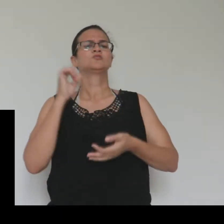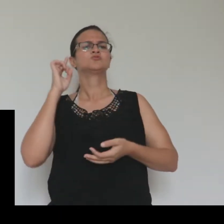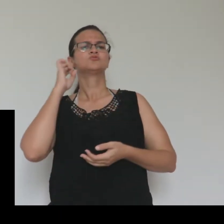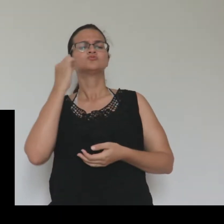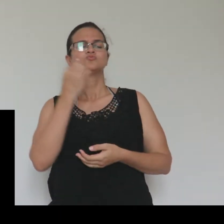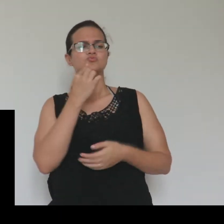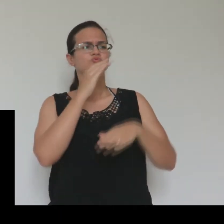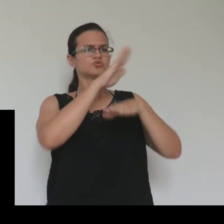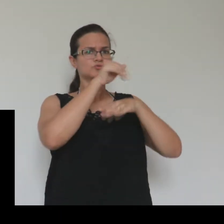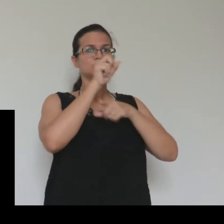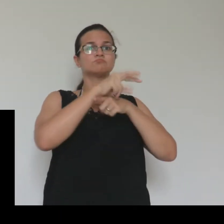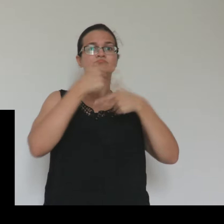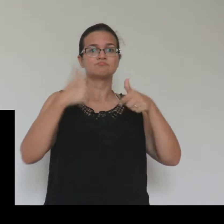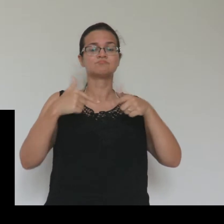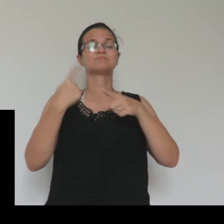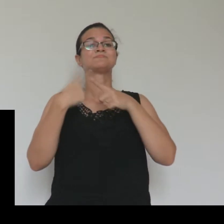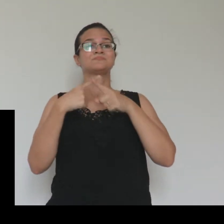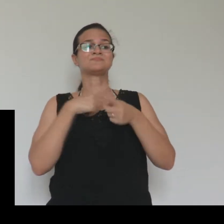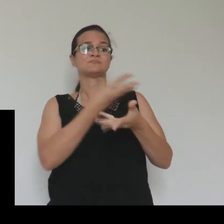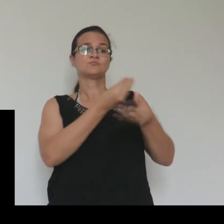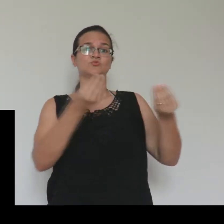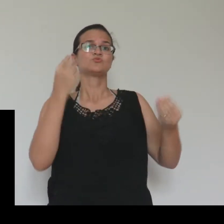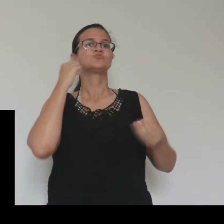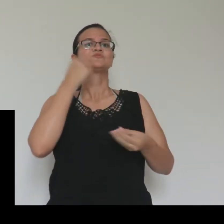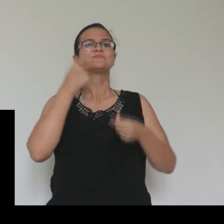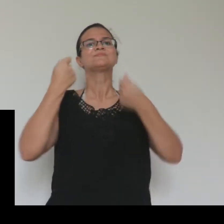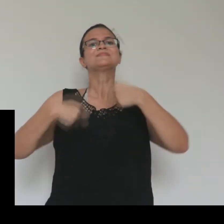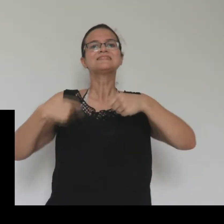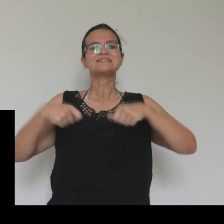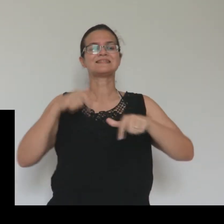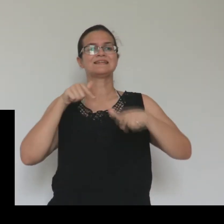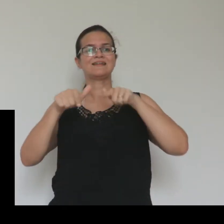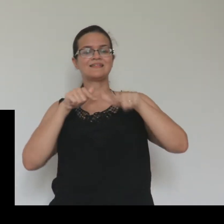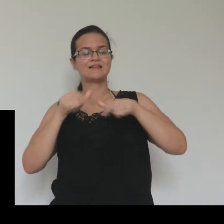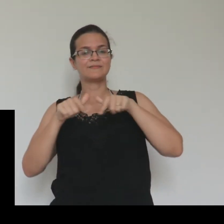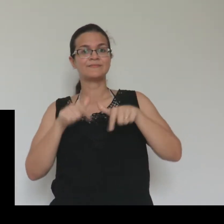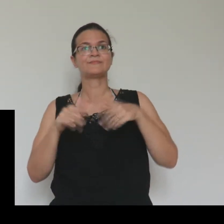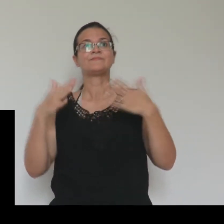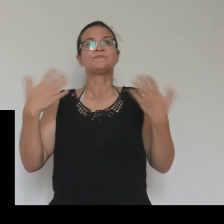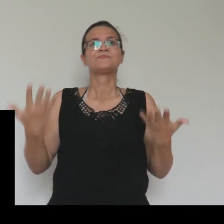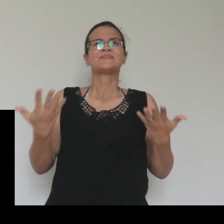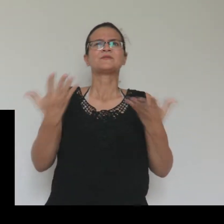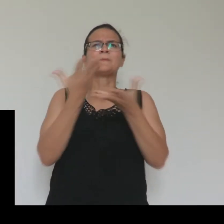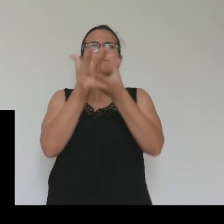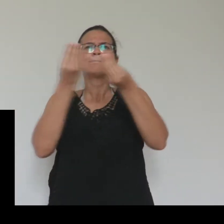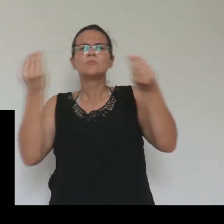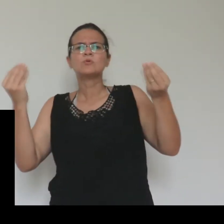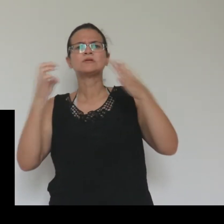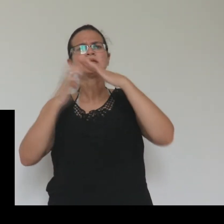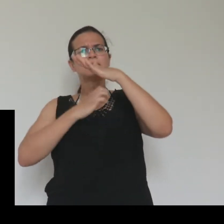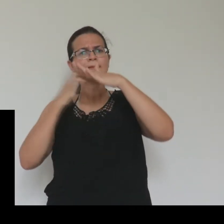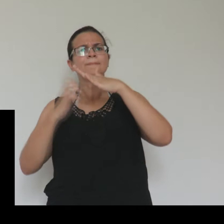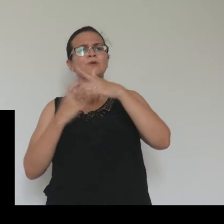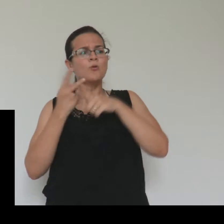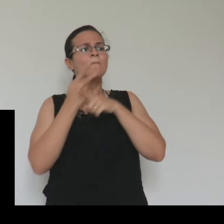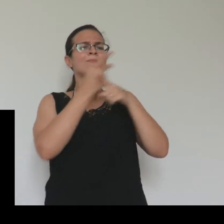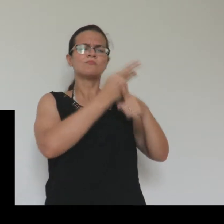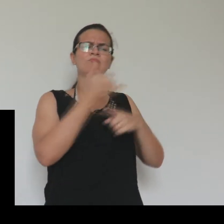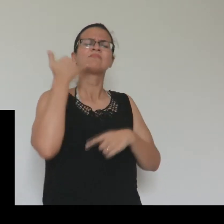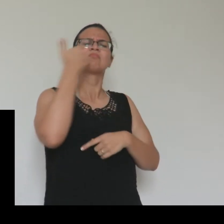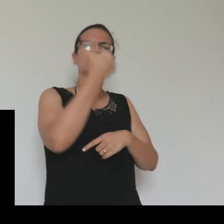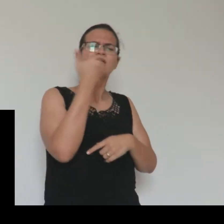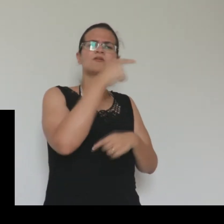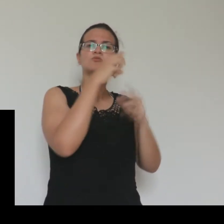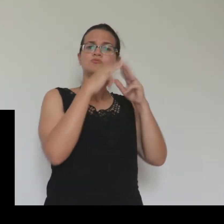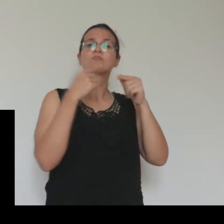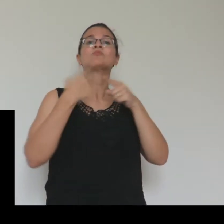Então, Então, várias empresas até procuravam a associação, porque elas precisavam de surdos para trabalhar, devido a uma